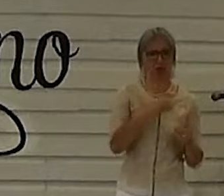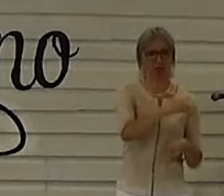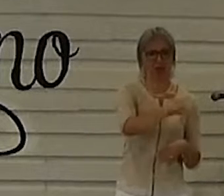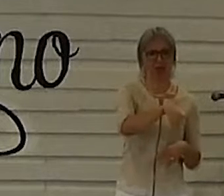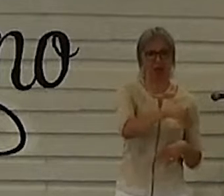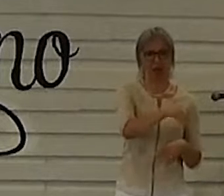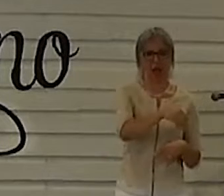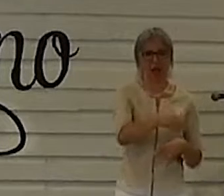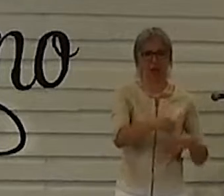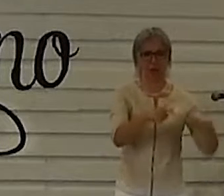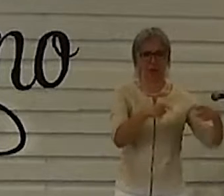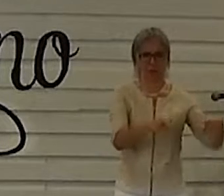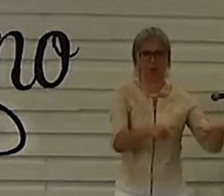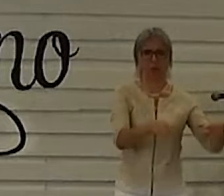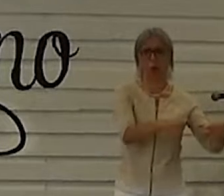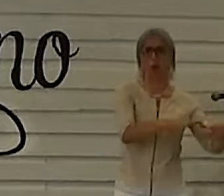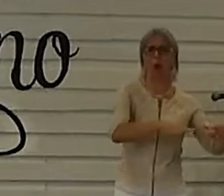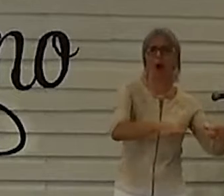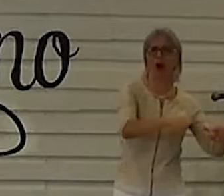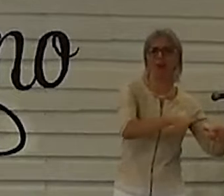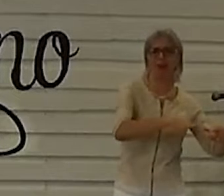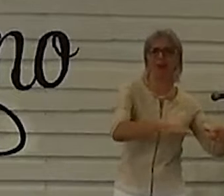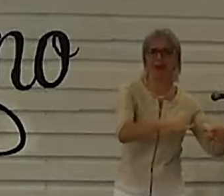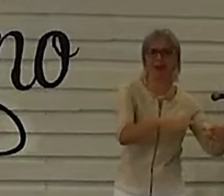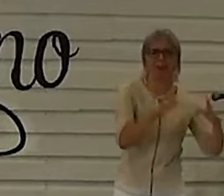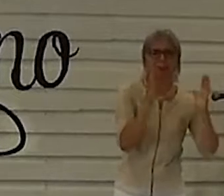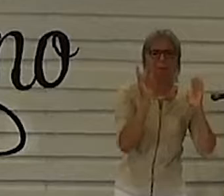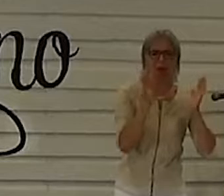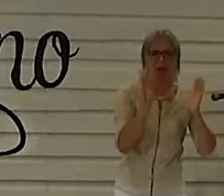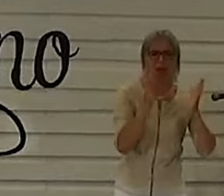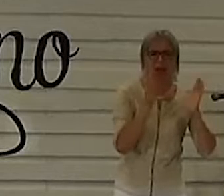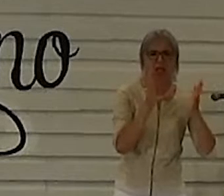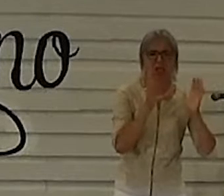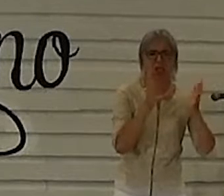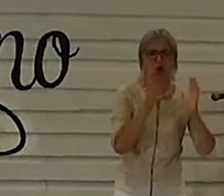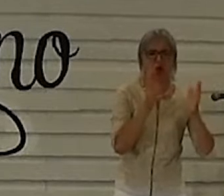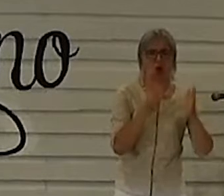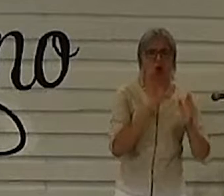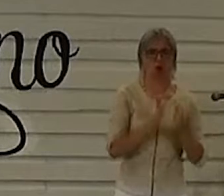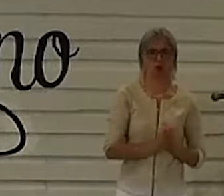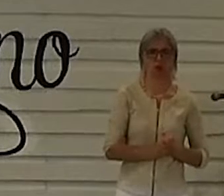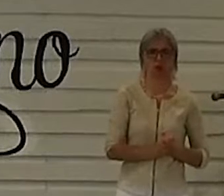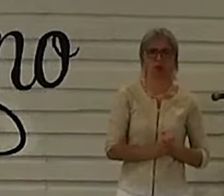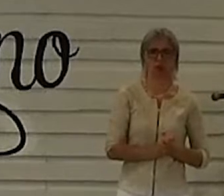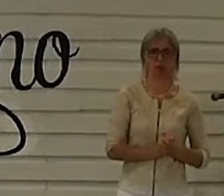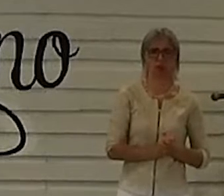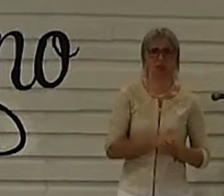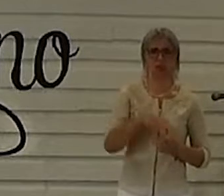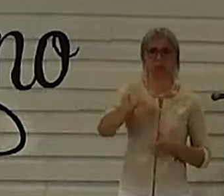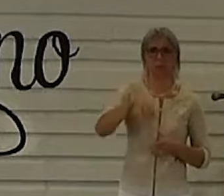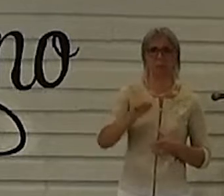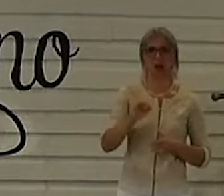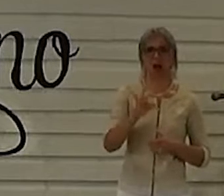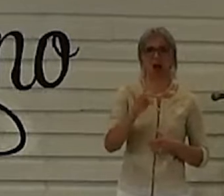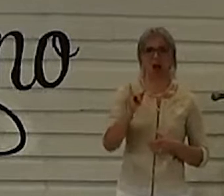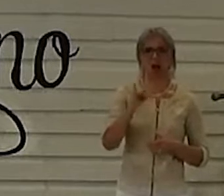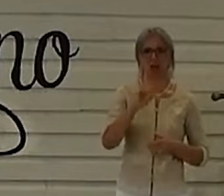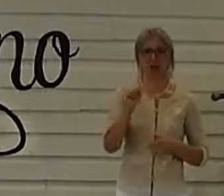del Bronx, la 167, Forcella, i